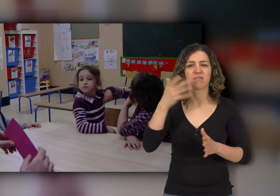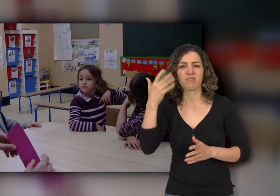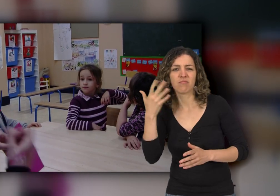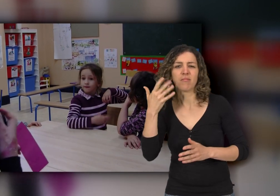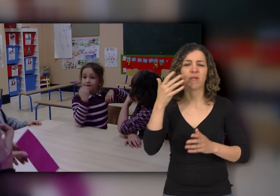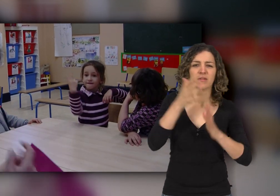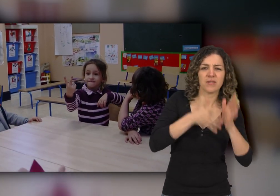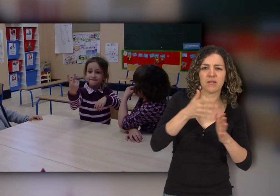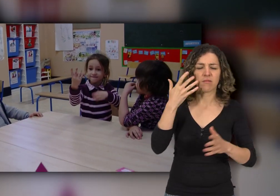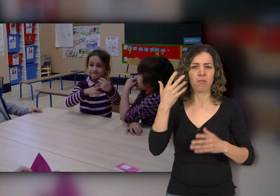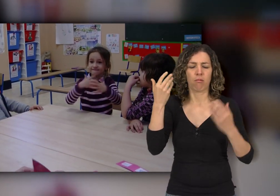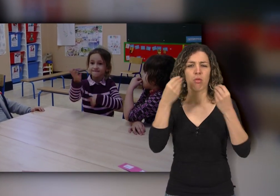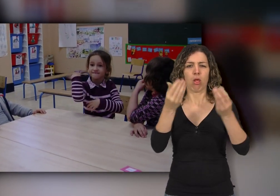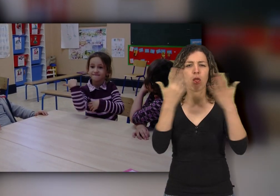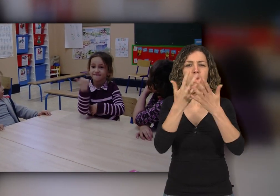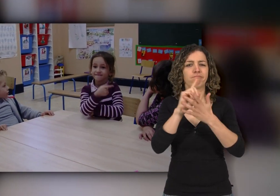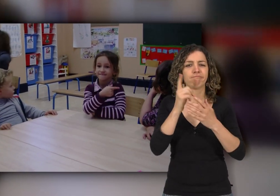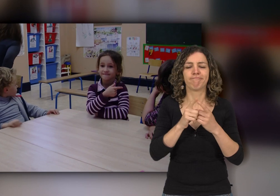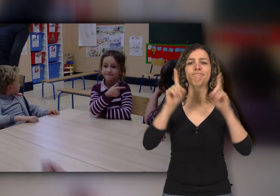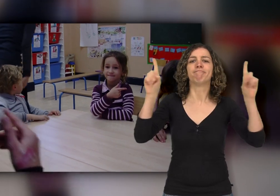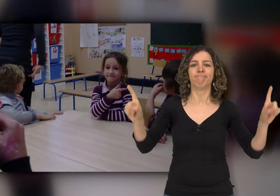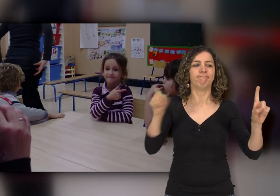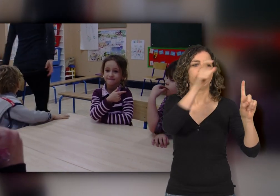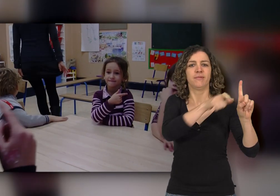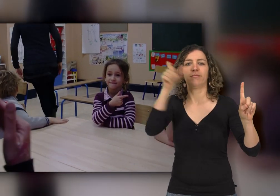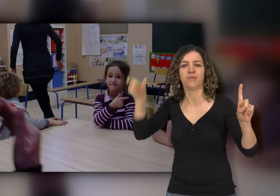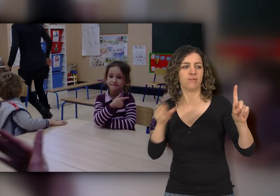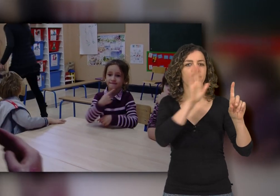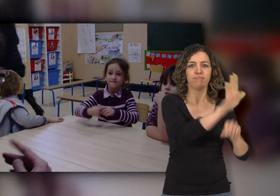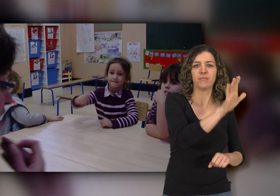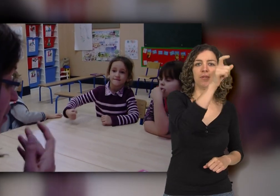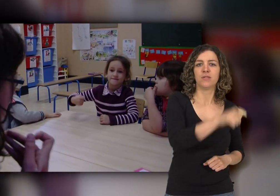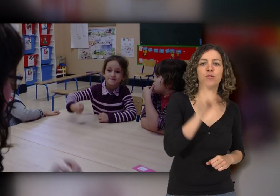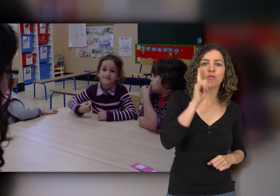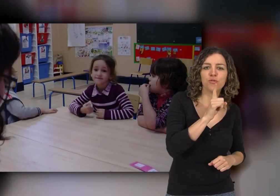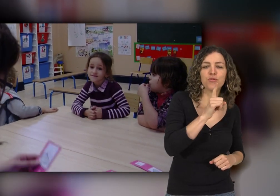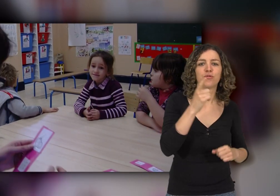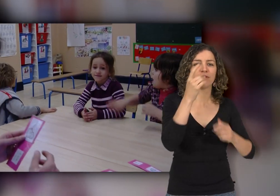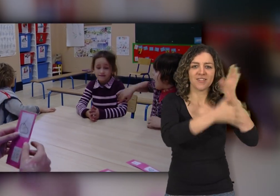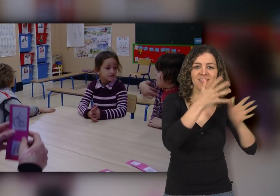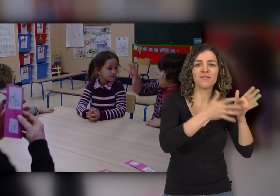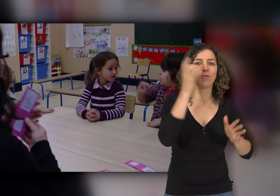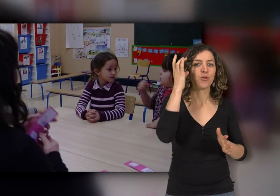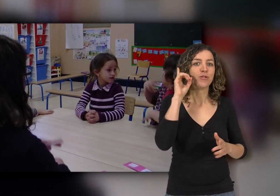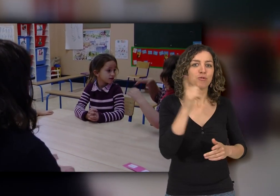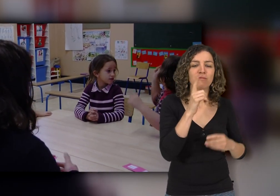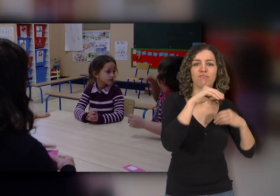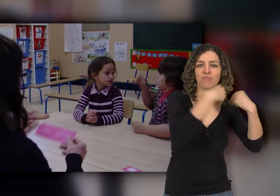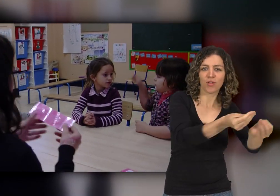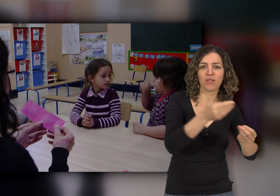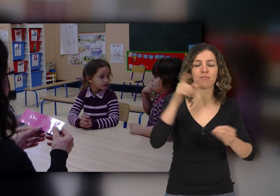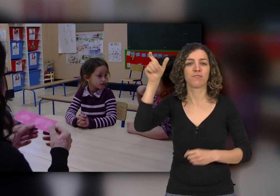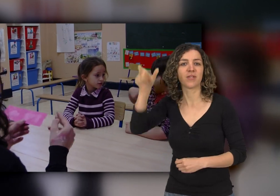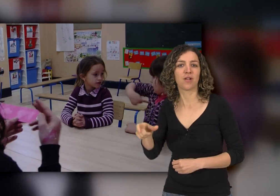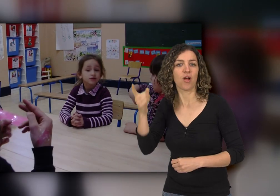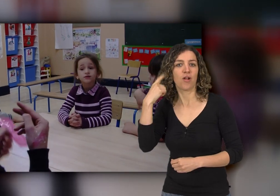aux deux langues et aux deux cultures à la fois, à une culture sourde et une autre entendante. À la culture liée à la langue des signes de la Belgique francophone